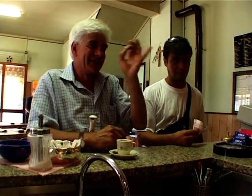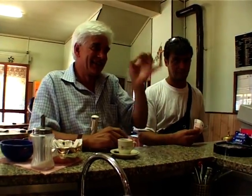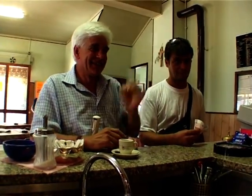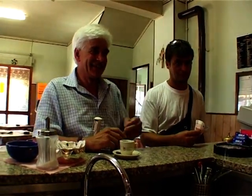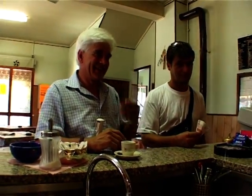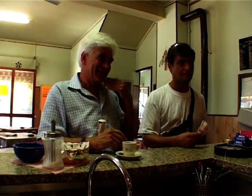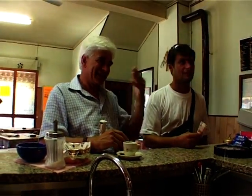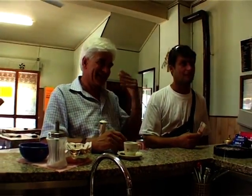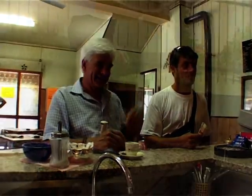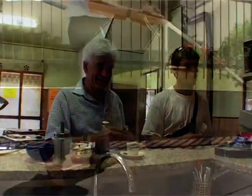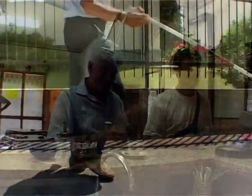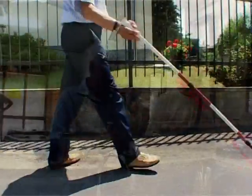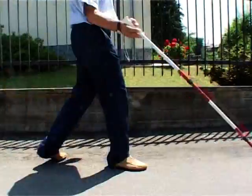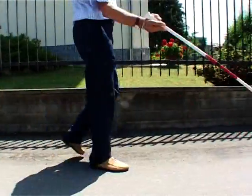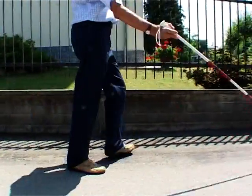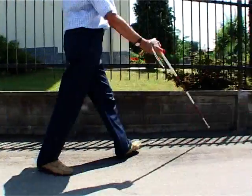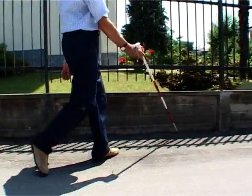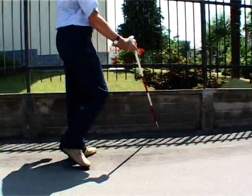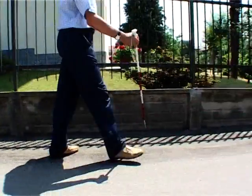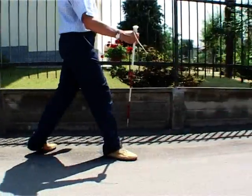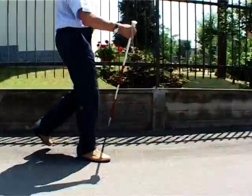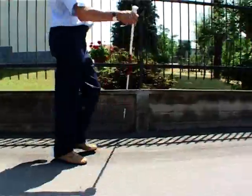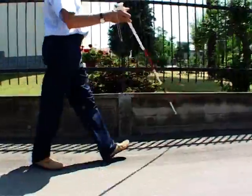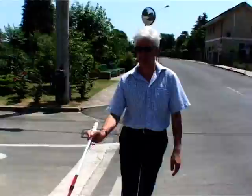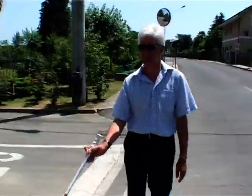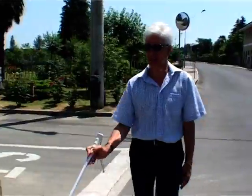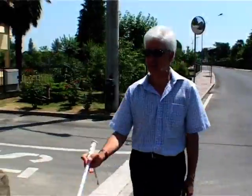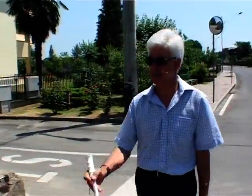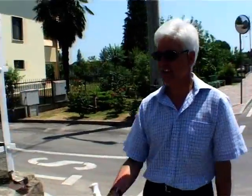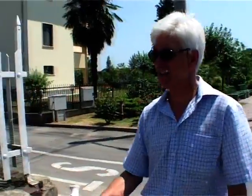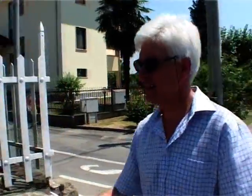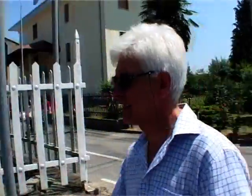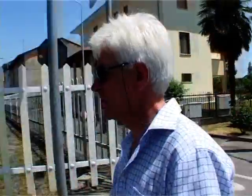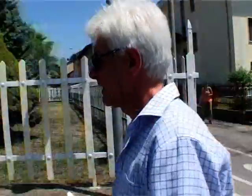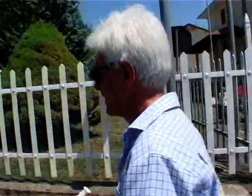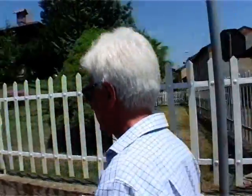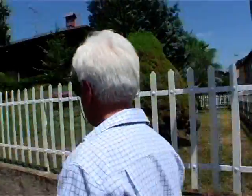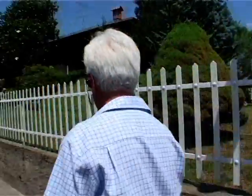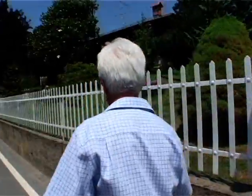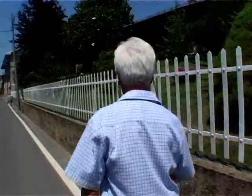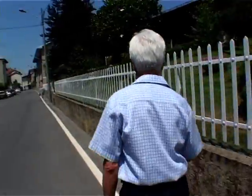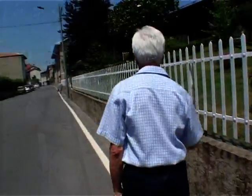popolazione presenta una forte dispersione territoriale e costituisce un gruppo minoritario ad elevato rischio di